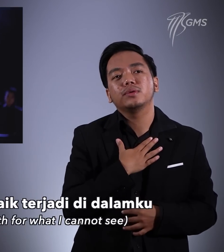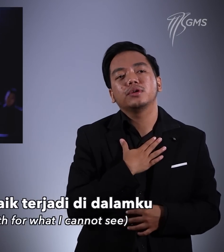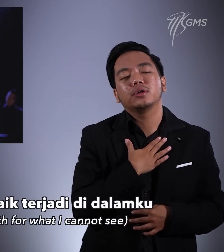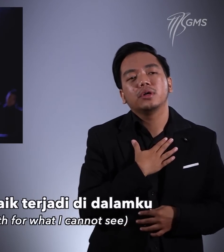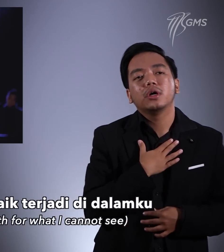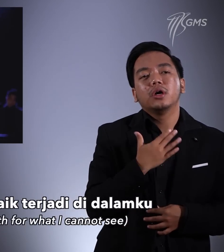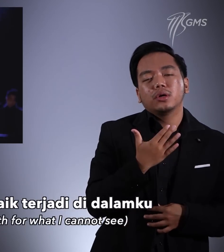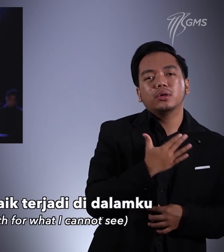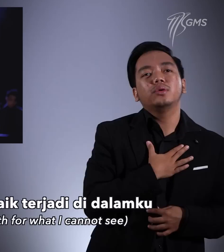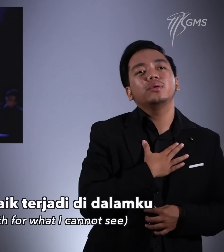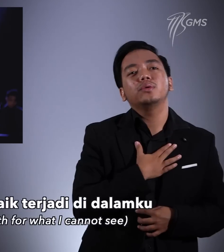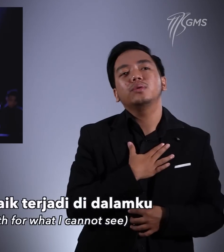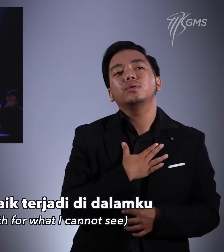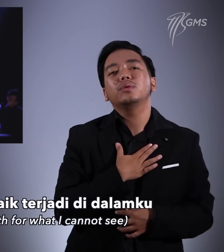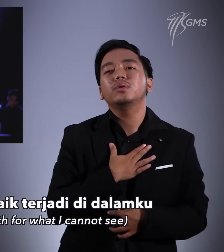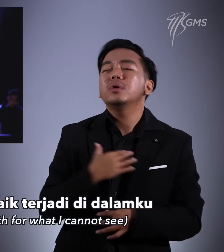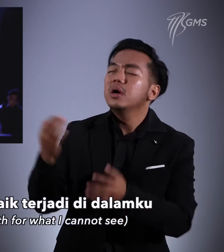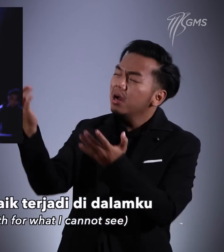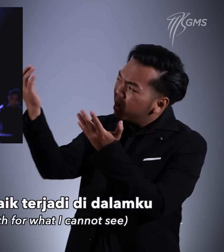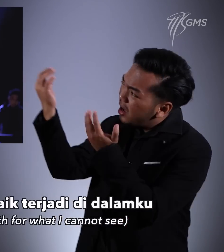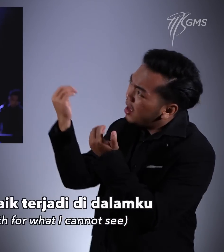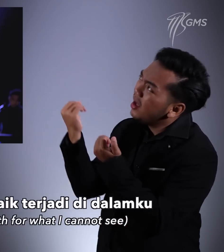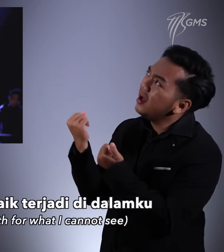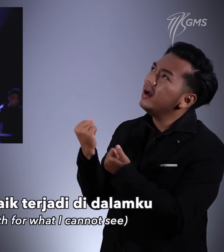dalamku. Ku